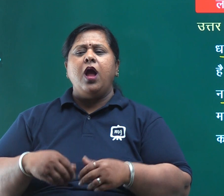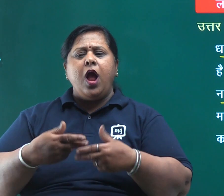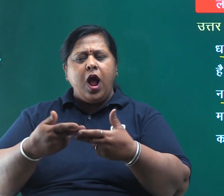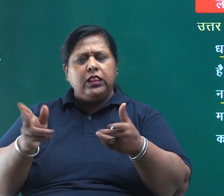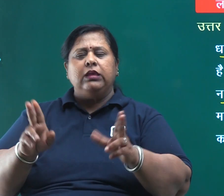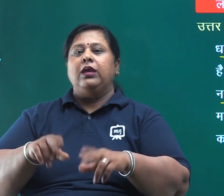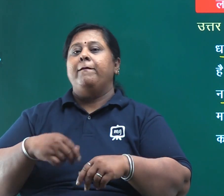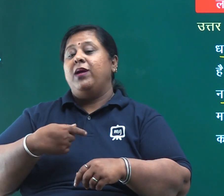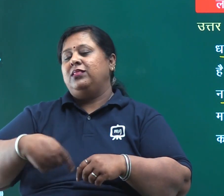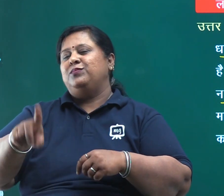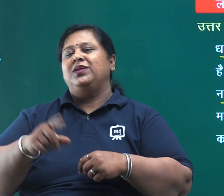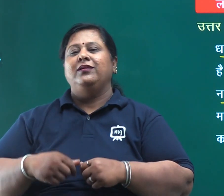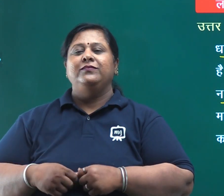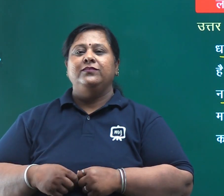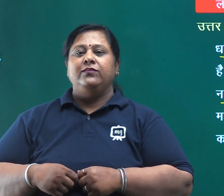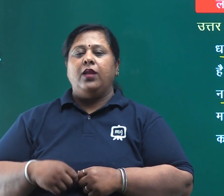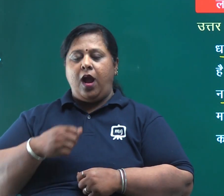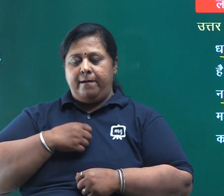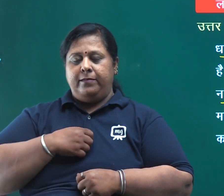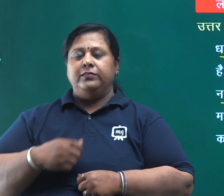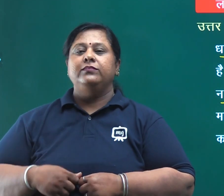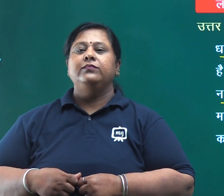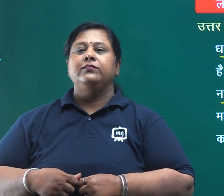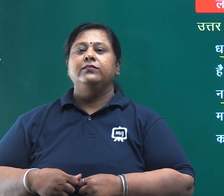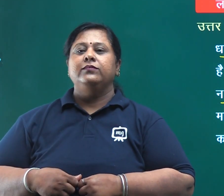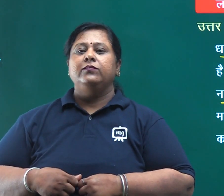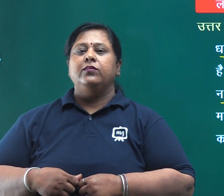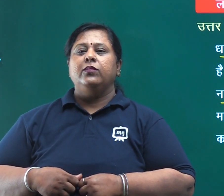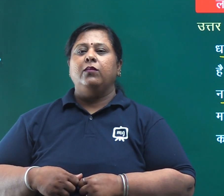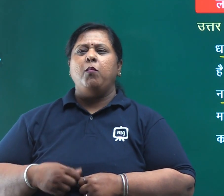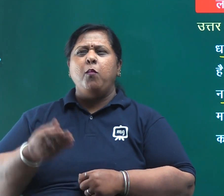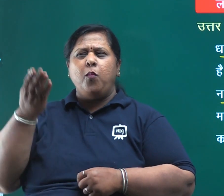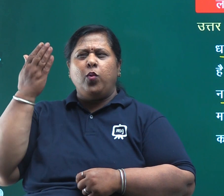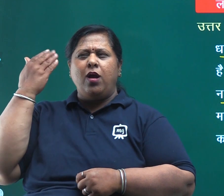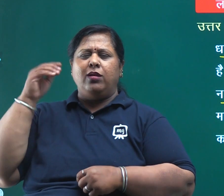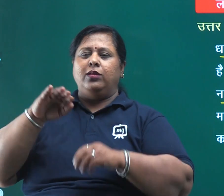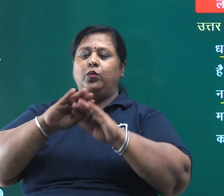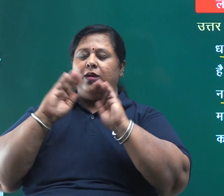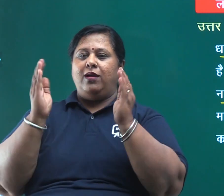आदि के माध्यम से हम पुरानी दुनिया का